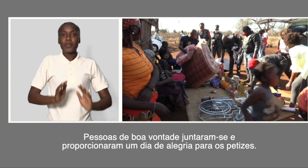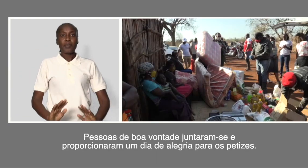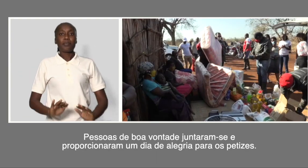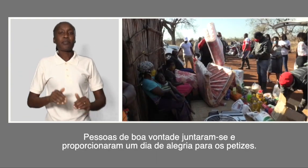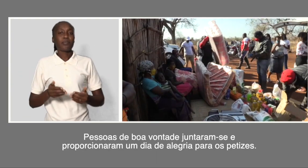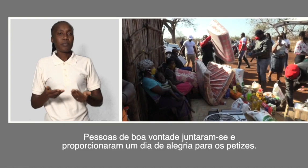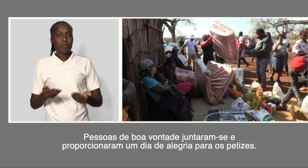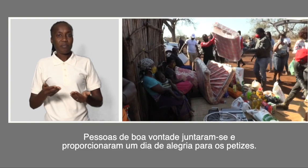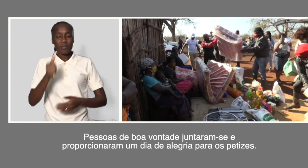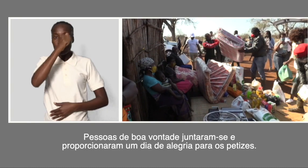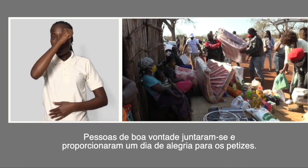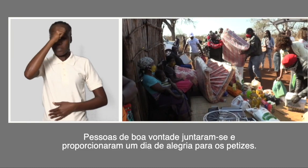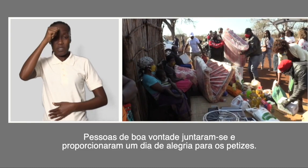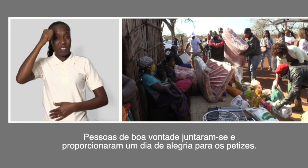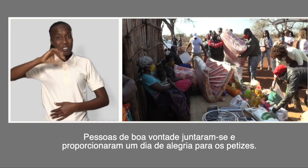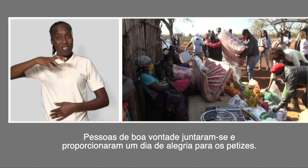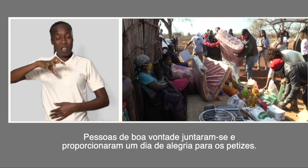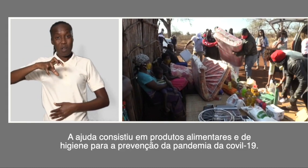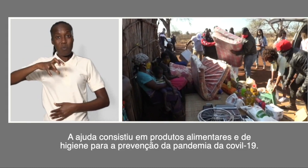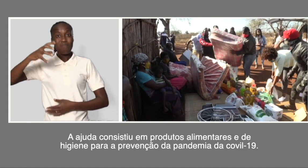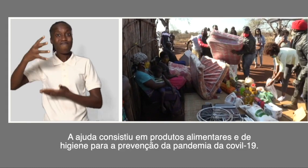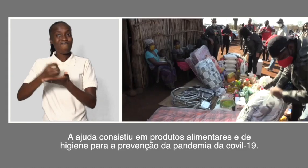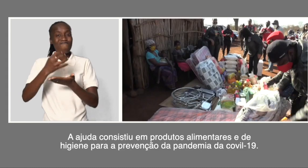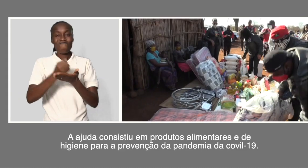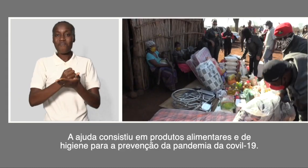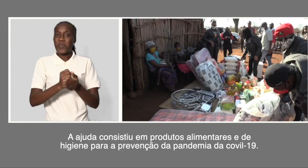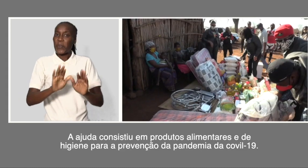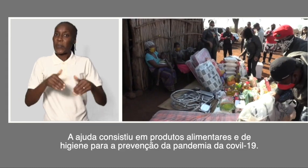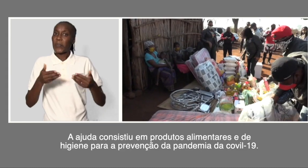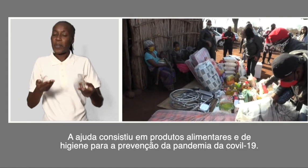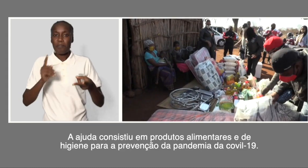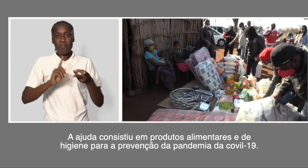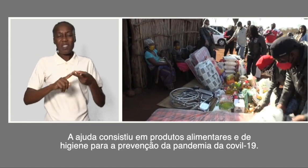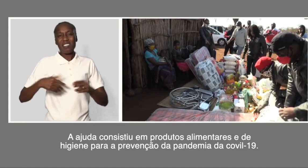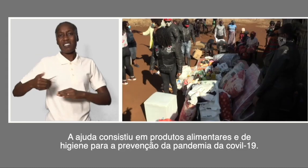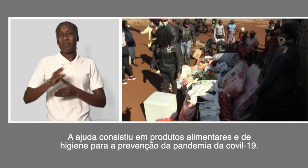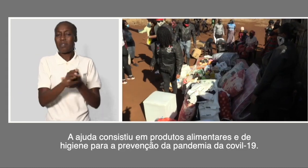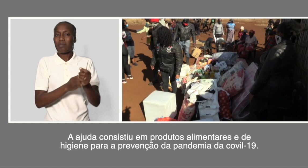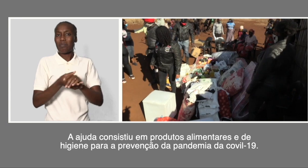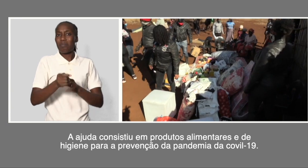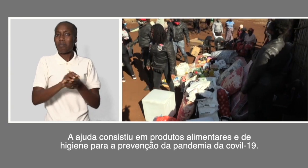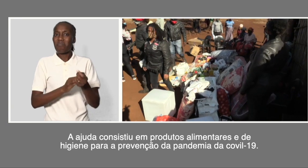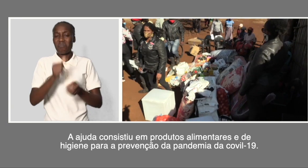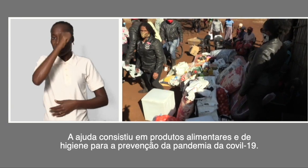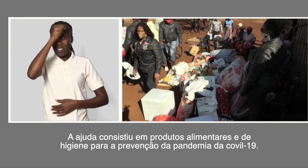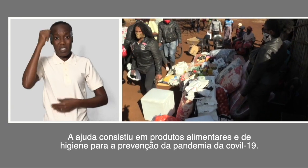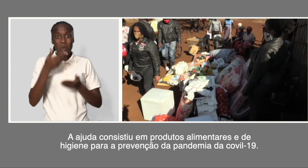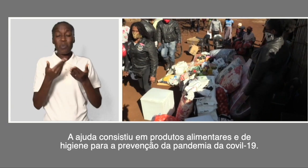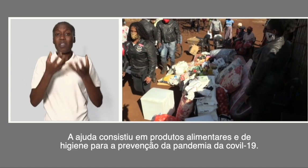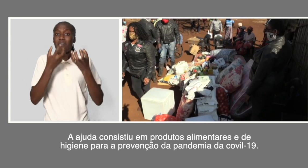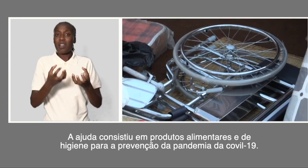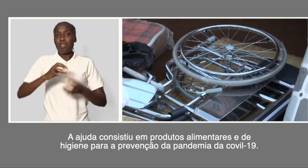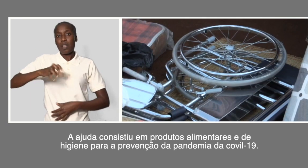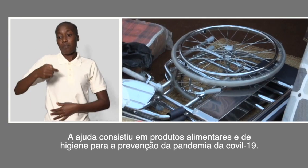um dia de alegria para aqueles petizes. A ajuda consistiu em produtos alimentares e de higiene para a